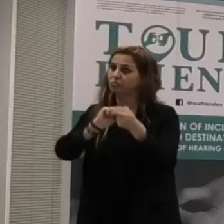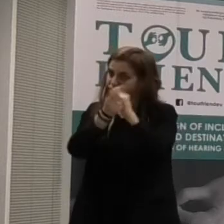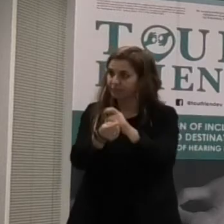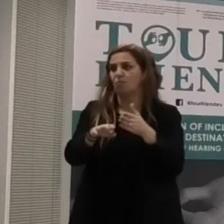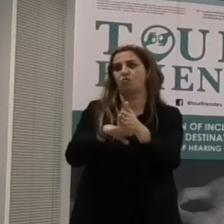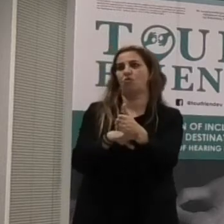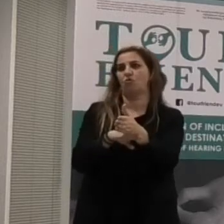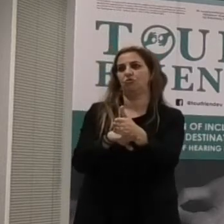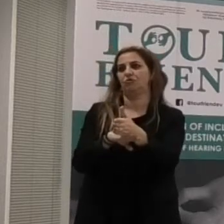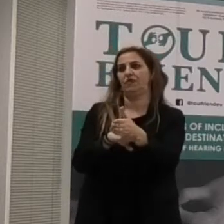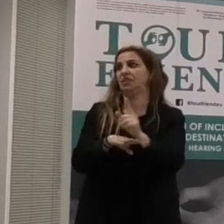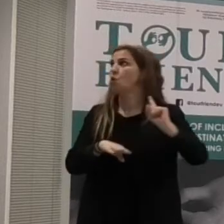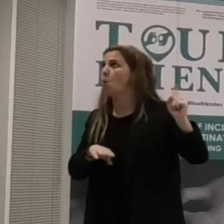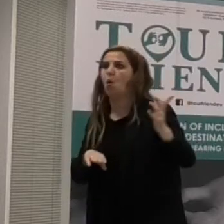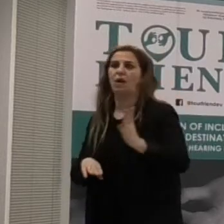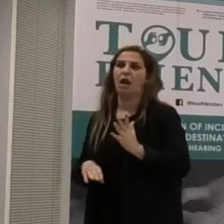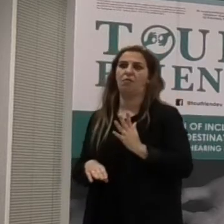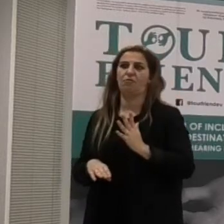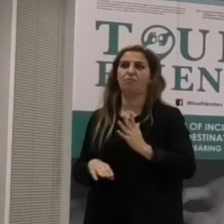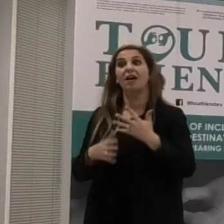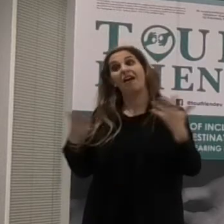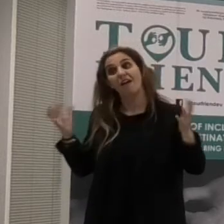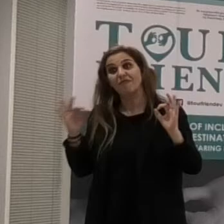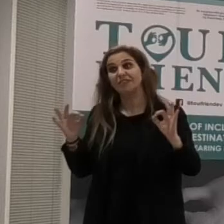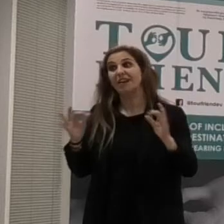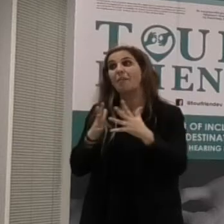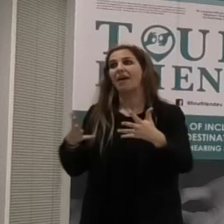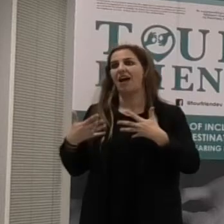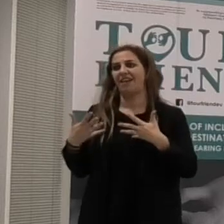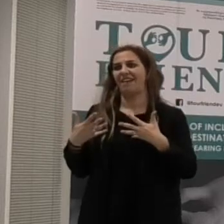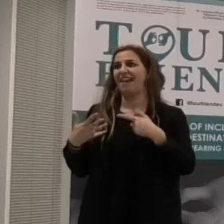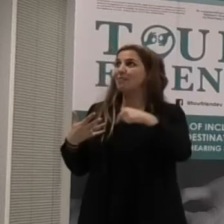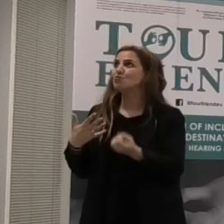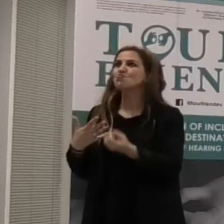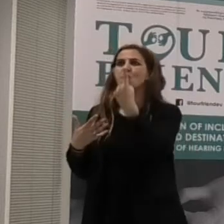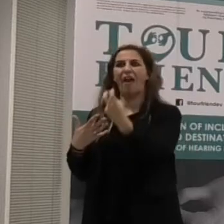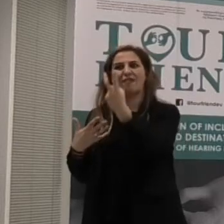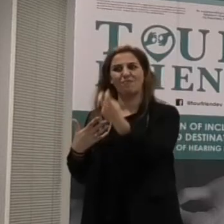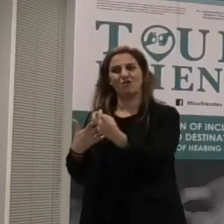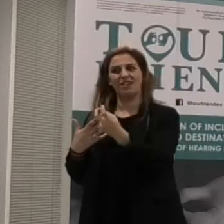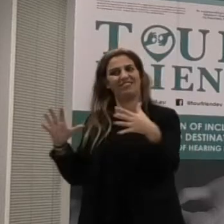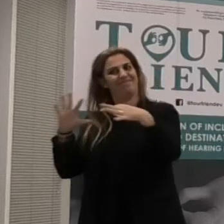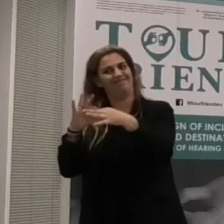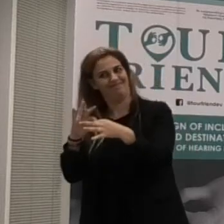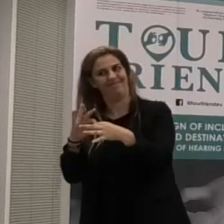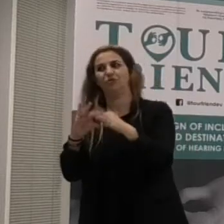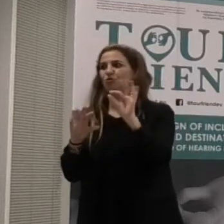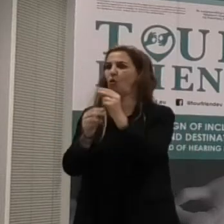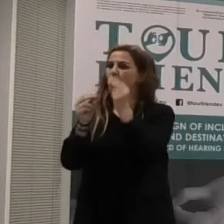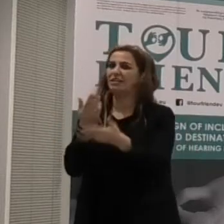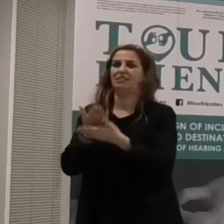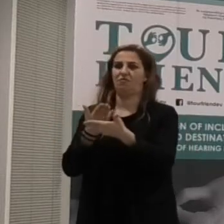προσβάσιμο και συμπεριληπτικό προς όλους. Οπότε μεγάλη μας χαρά που βλέπουμε πλέον τέτοιες εφαρμογές και τέτοιες λύσεις.